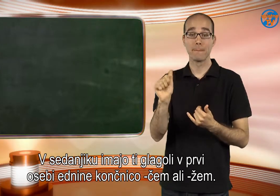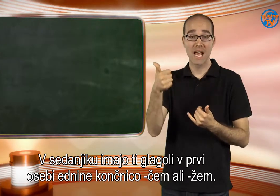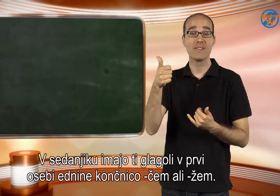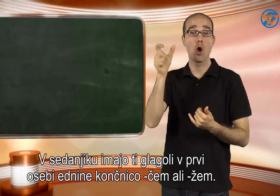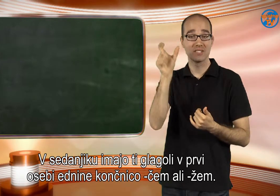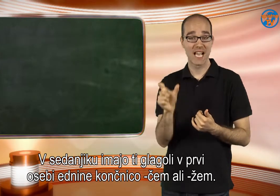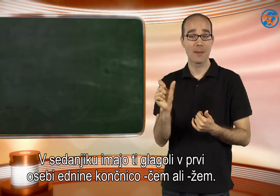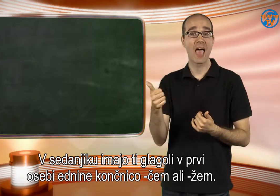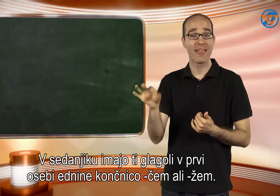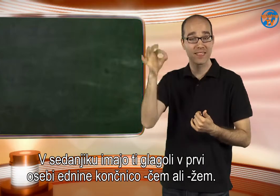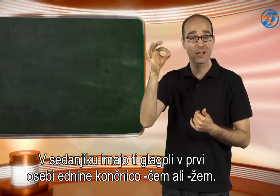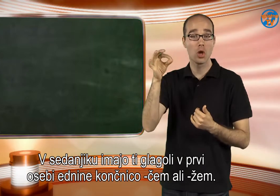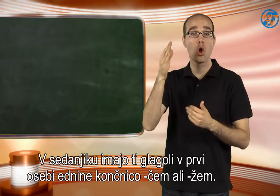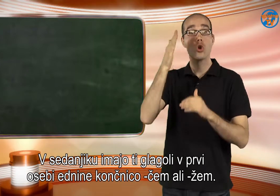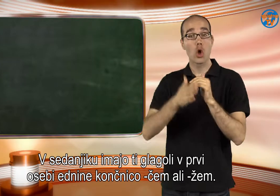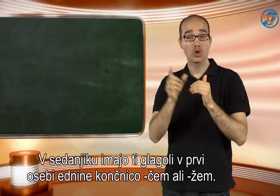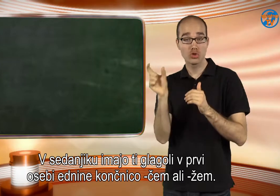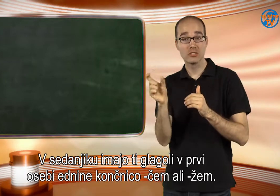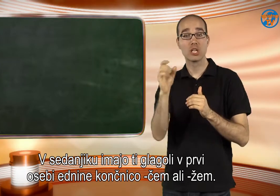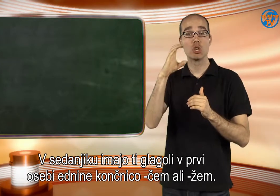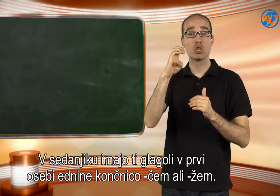ednine končnico čem ali žem.